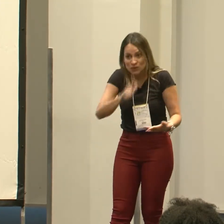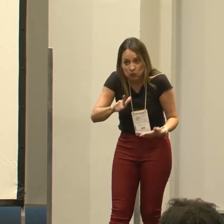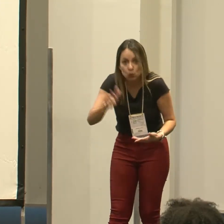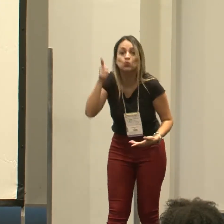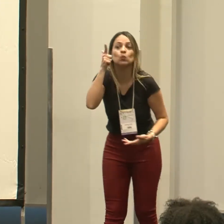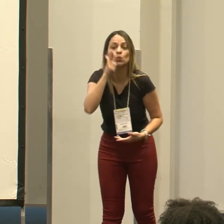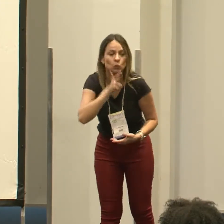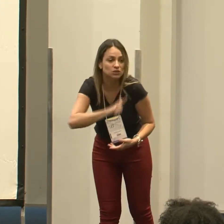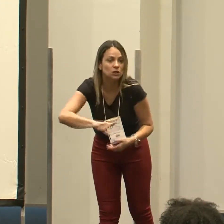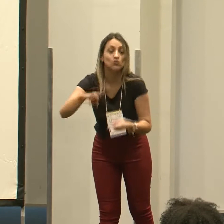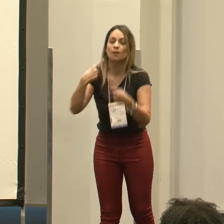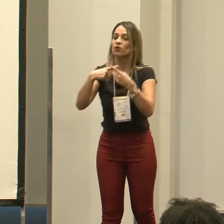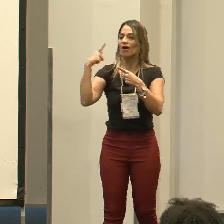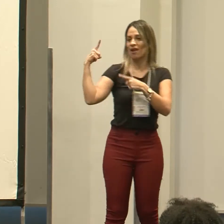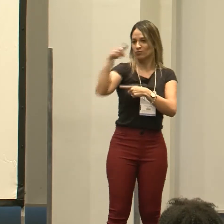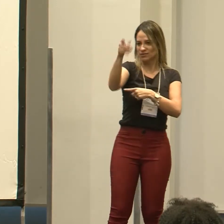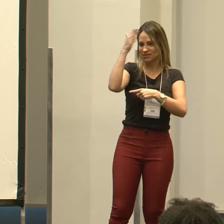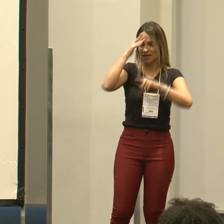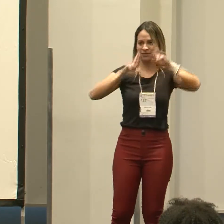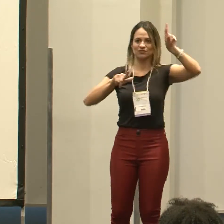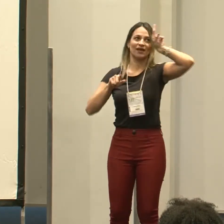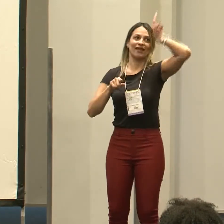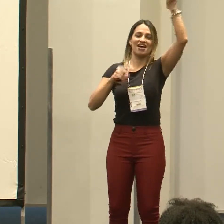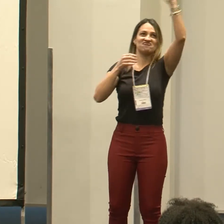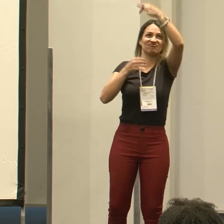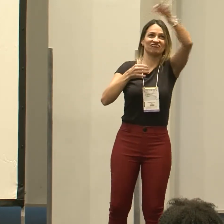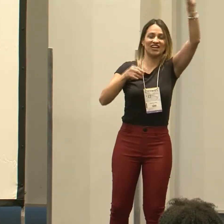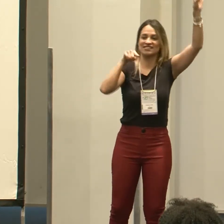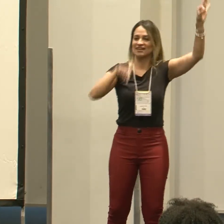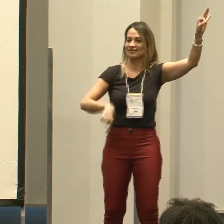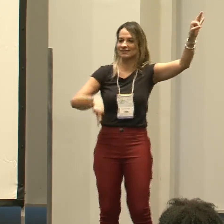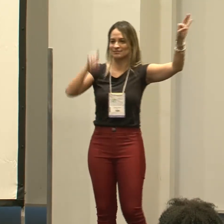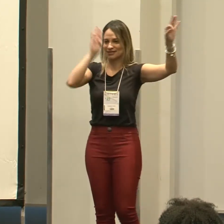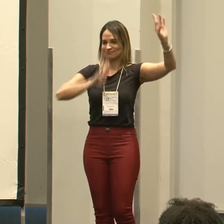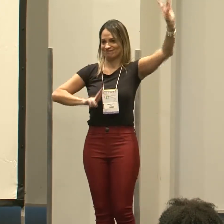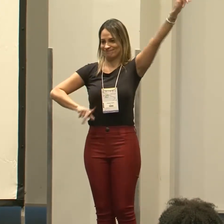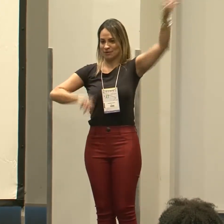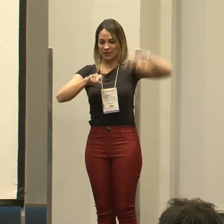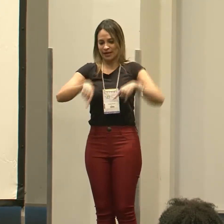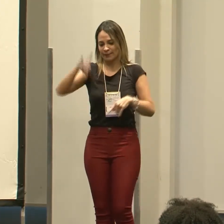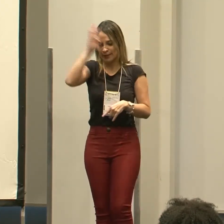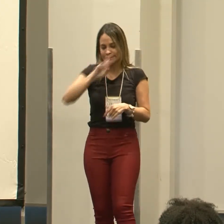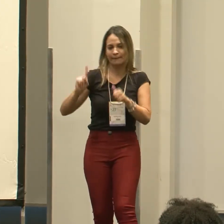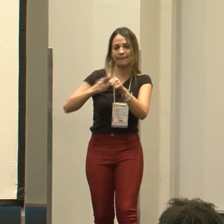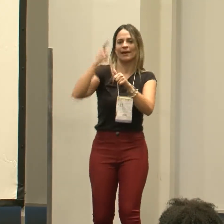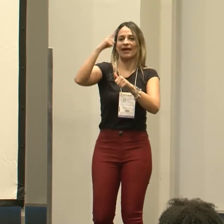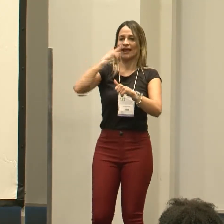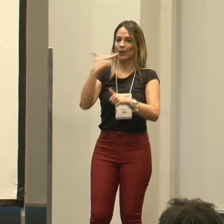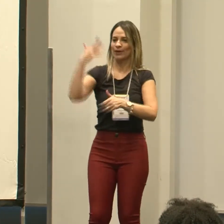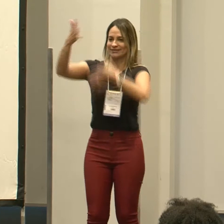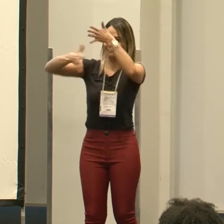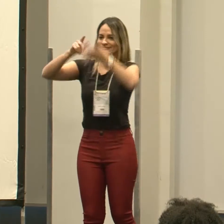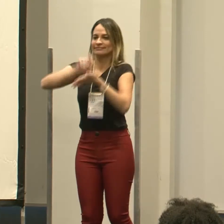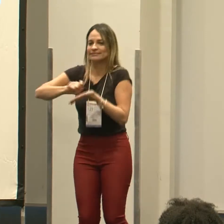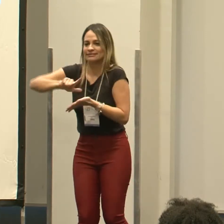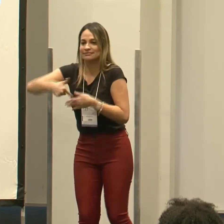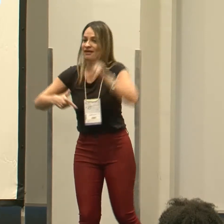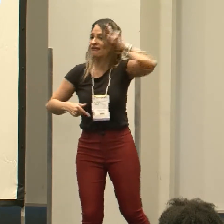da língua de sinais chegando aqui no Brasil também, né? Na França era utilizado um método de ensino